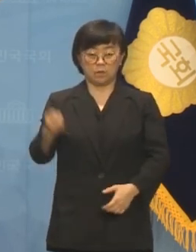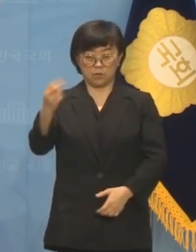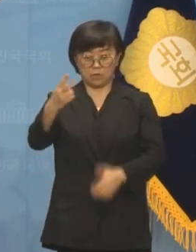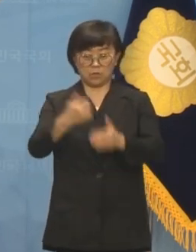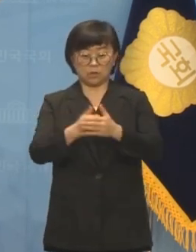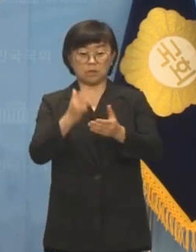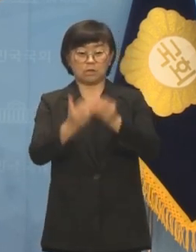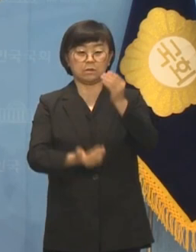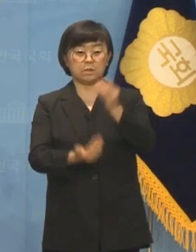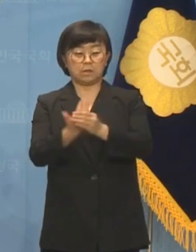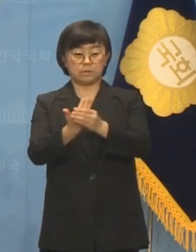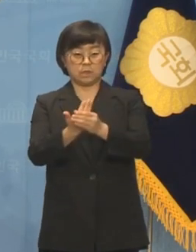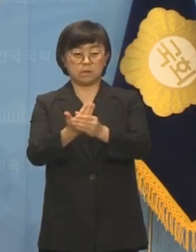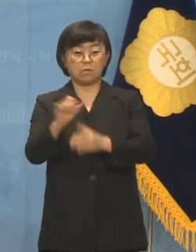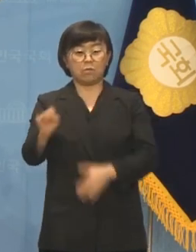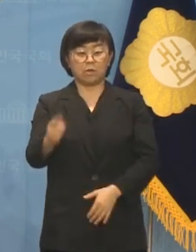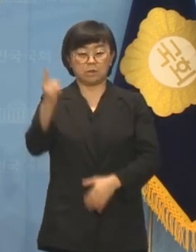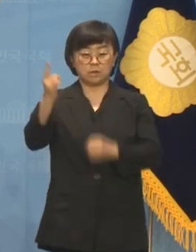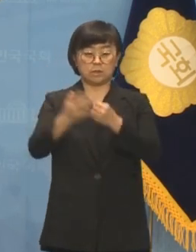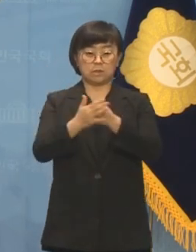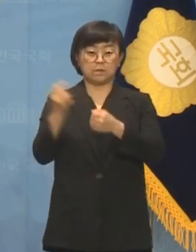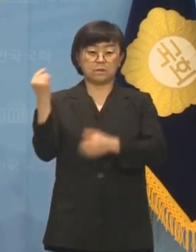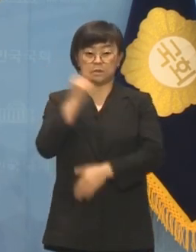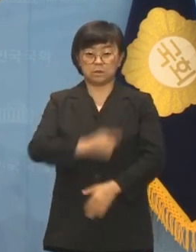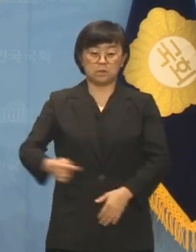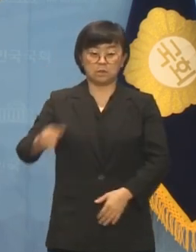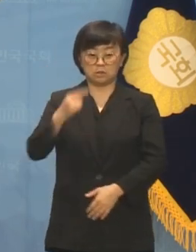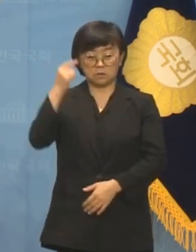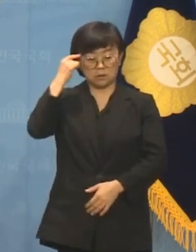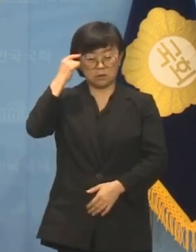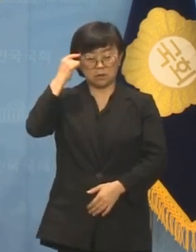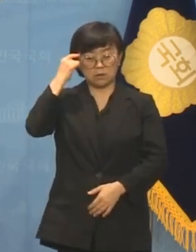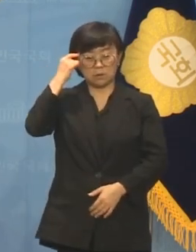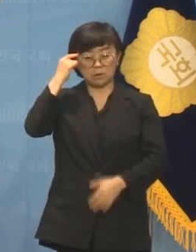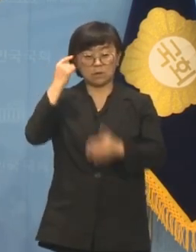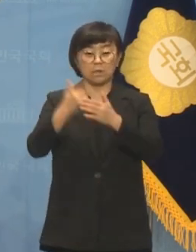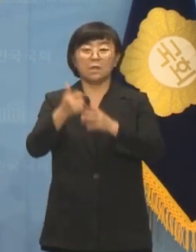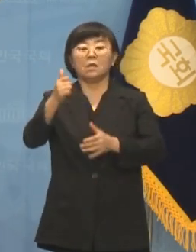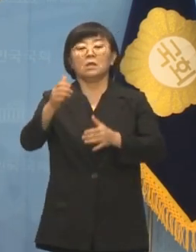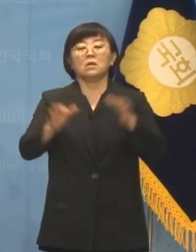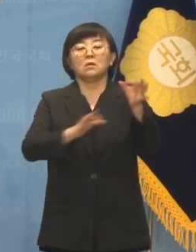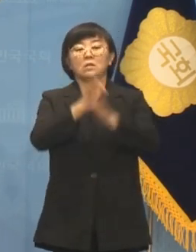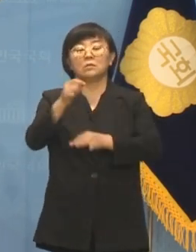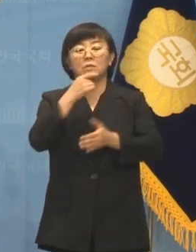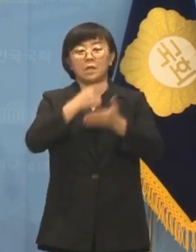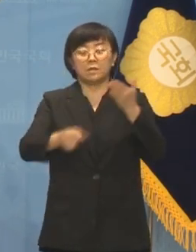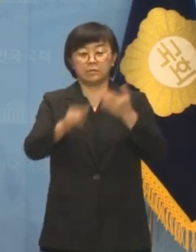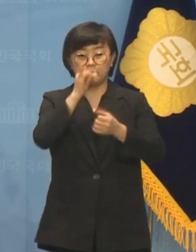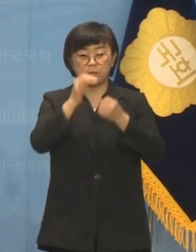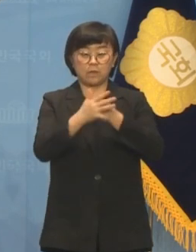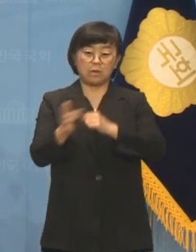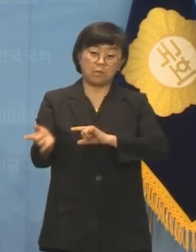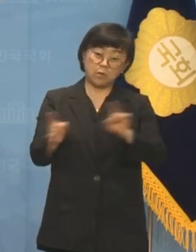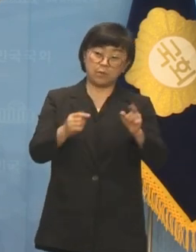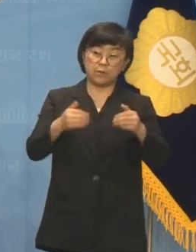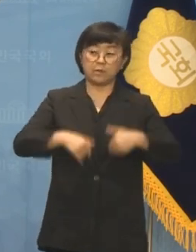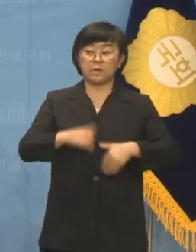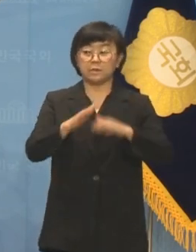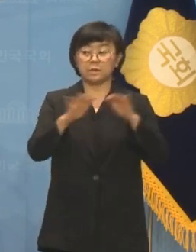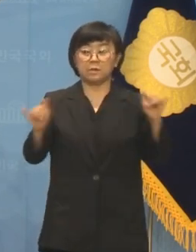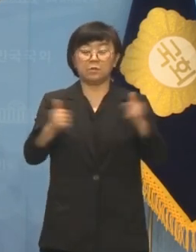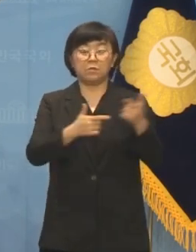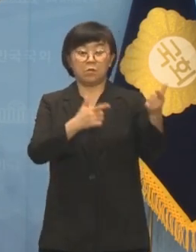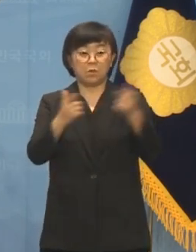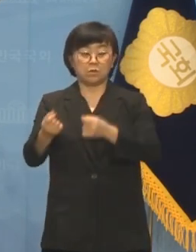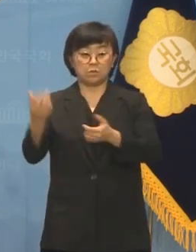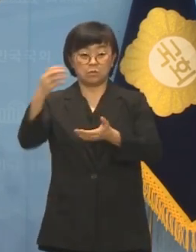또 이태원 참사로 인해 신체적, 정신적, 경제적 피해를 입어 회복이 필요한 사람을